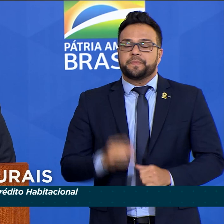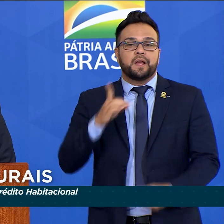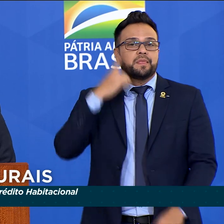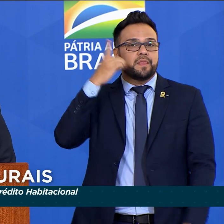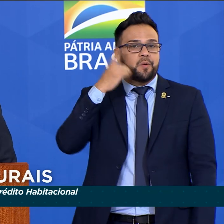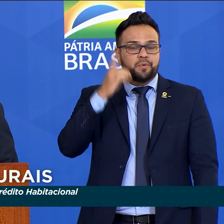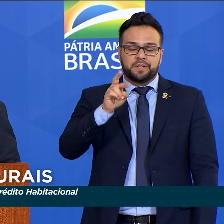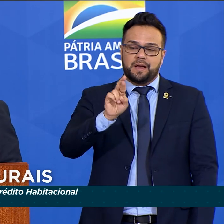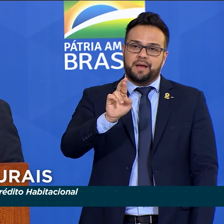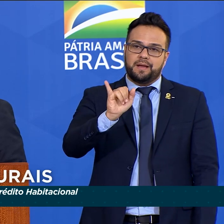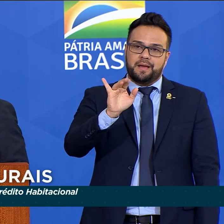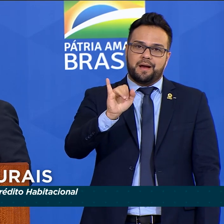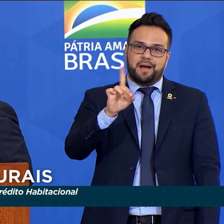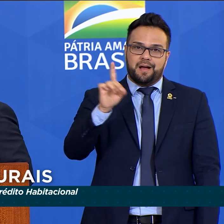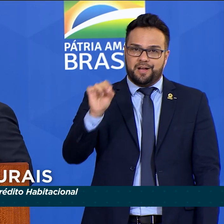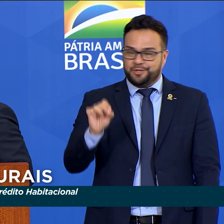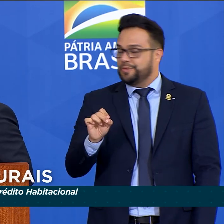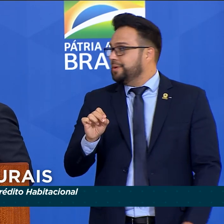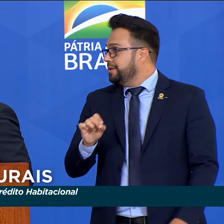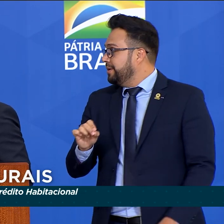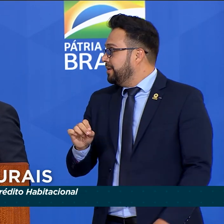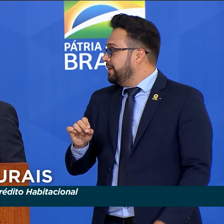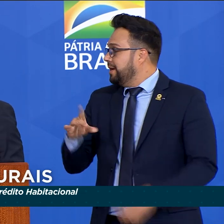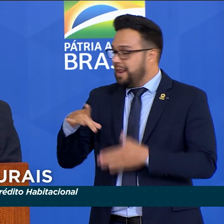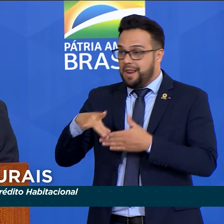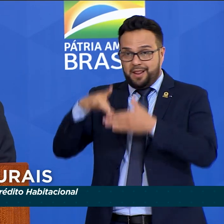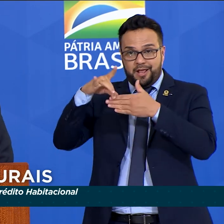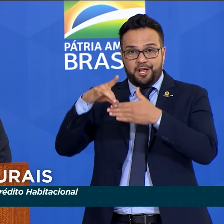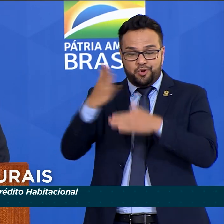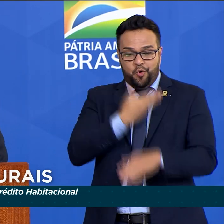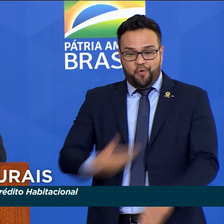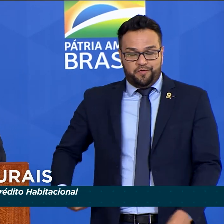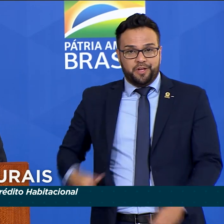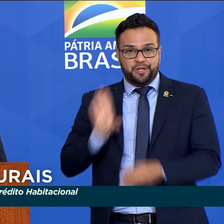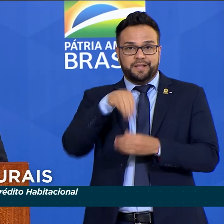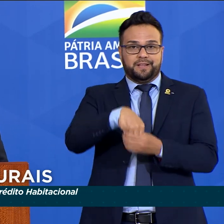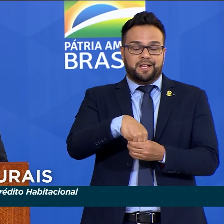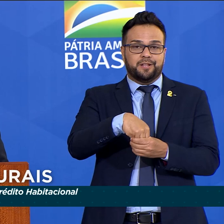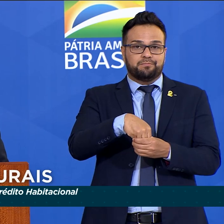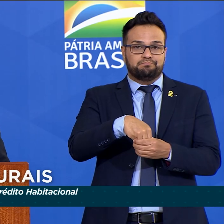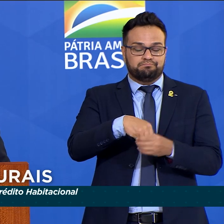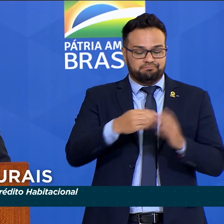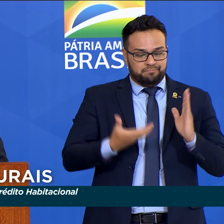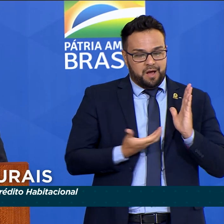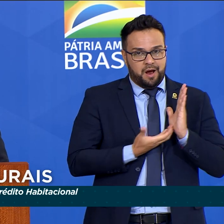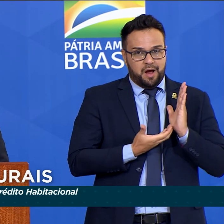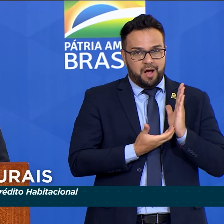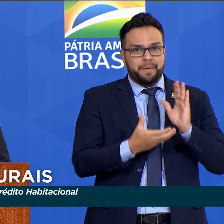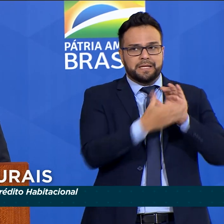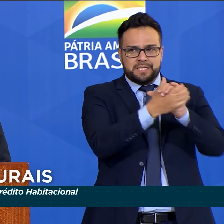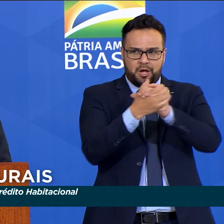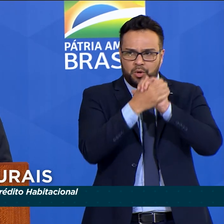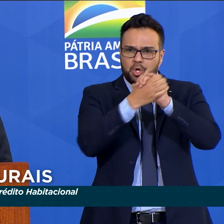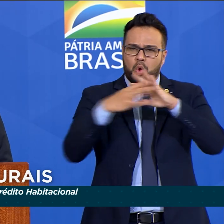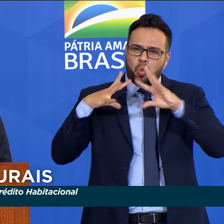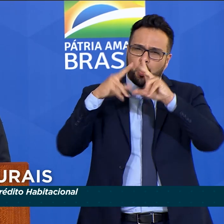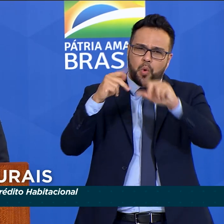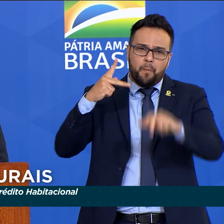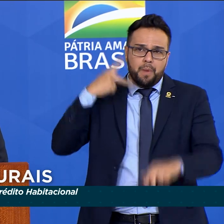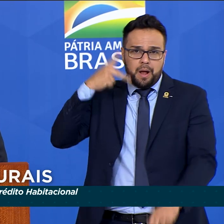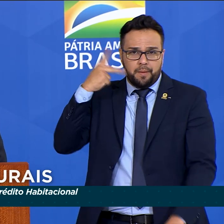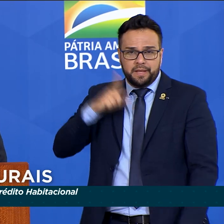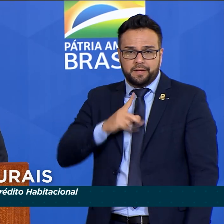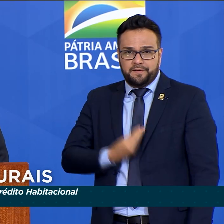deputado Ricardo Barros, líder do governo na Câmara dos Deputados, em seu nome saudando a todos os parlamentares que estão aqui